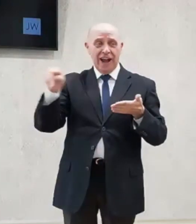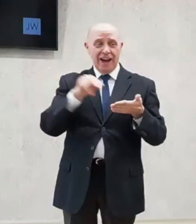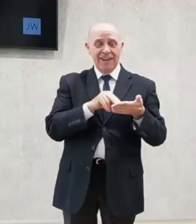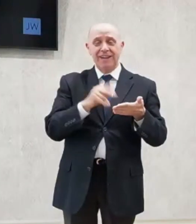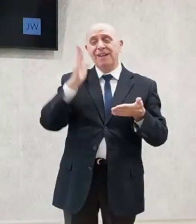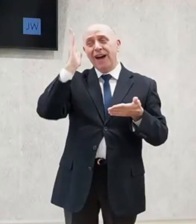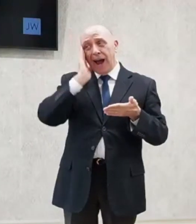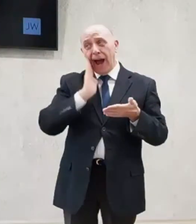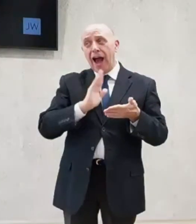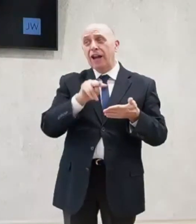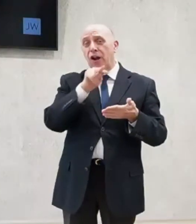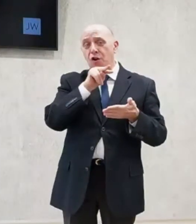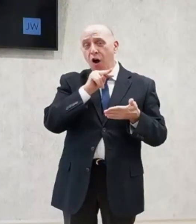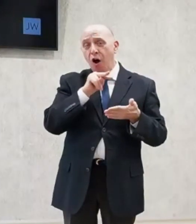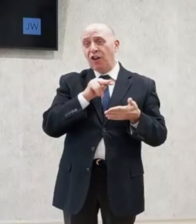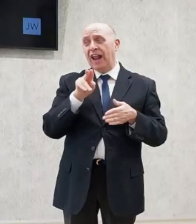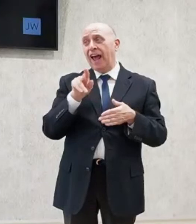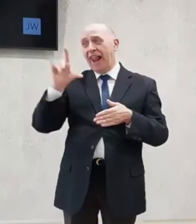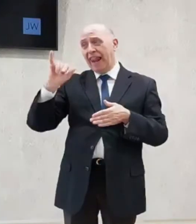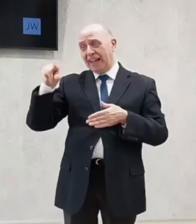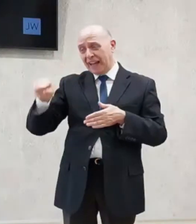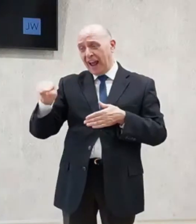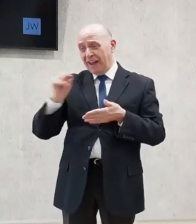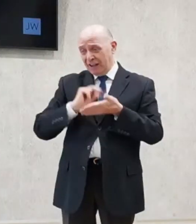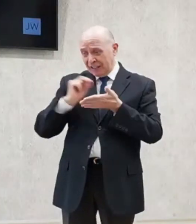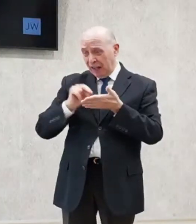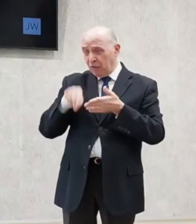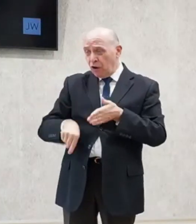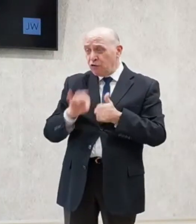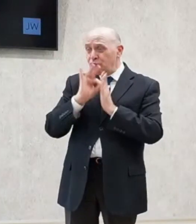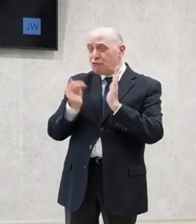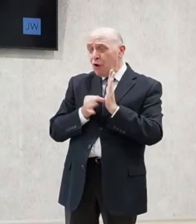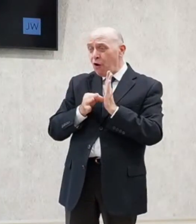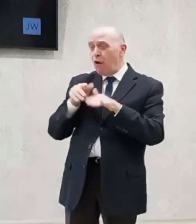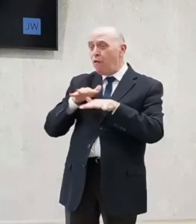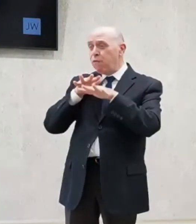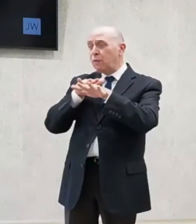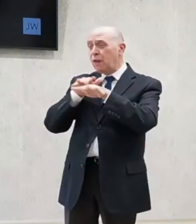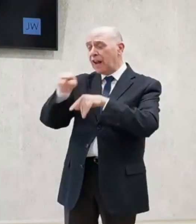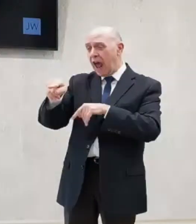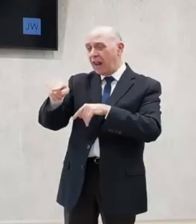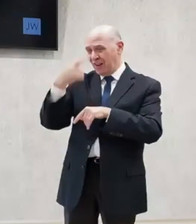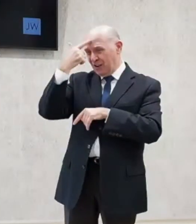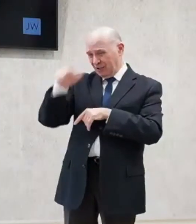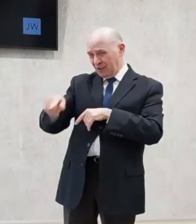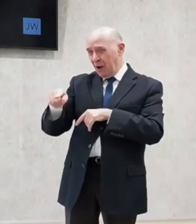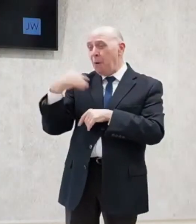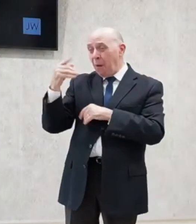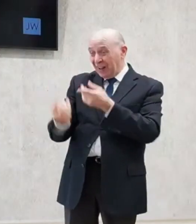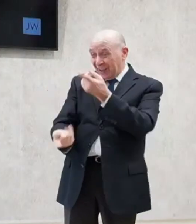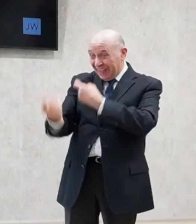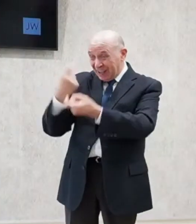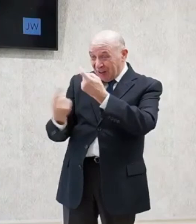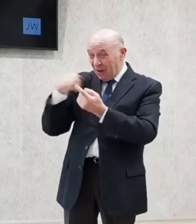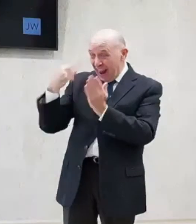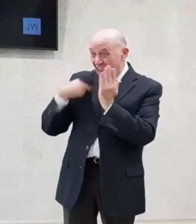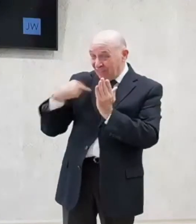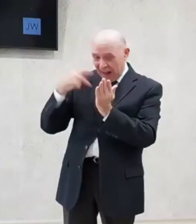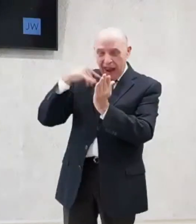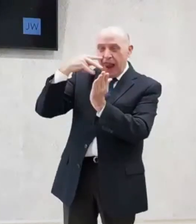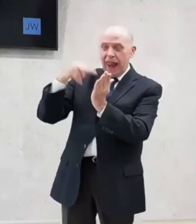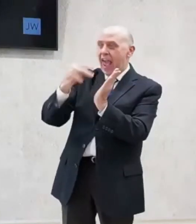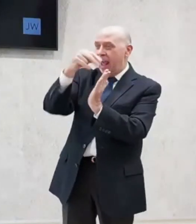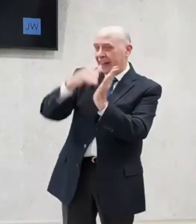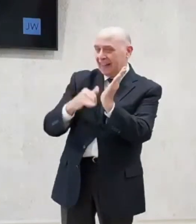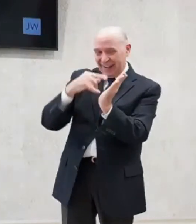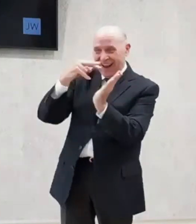Cara nonna Lina ti scrivo nel giorno del tuo funerale e so che leggerai questa lettera Quando tornerai in vita nel nuovo mondo